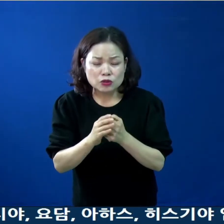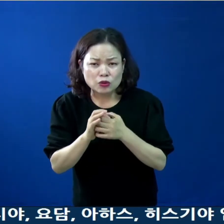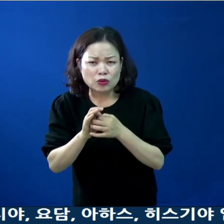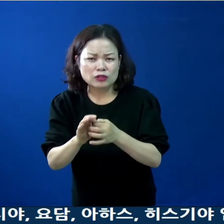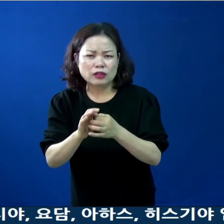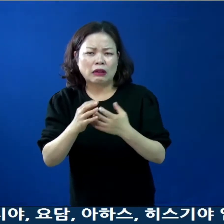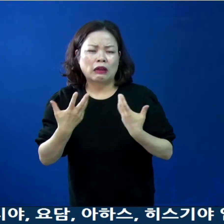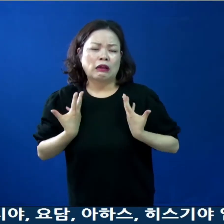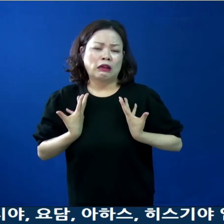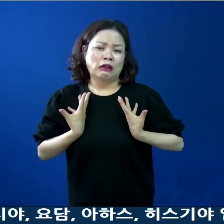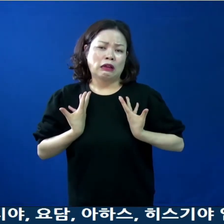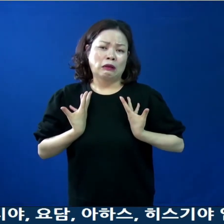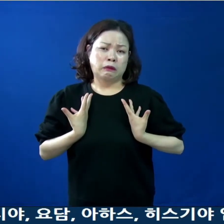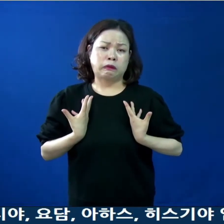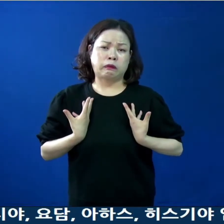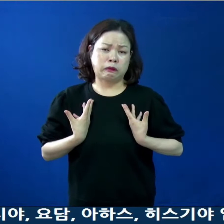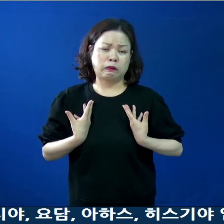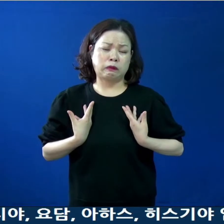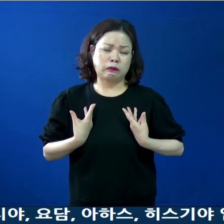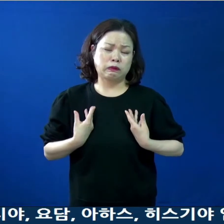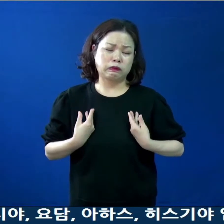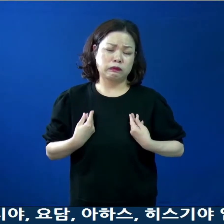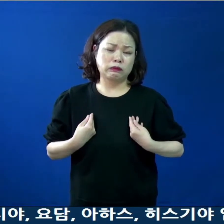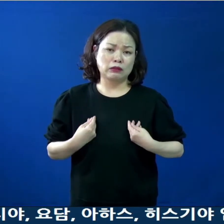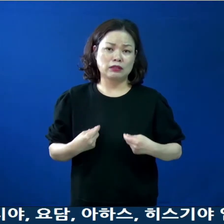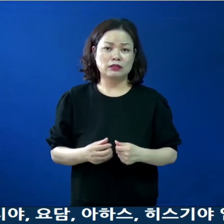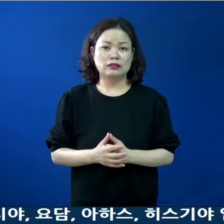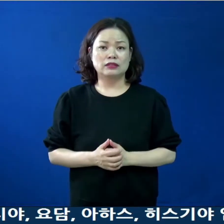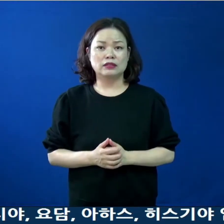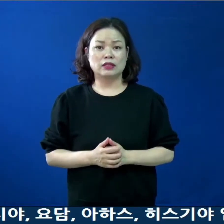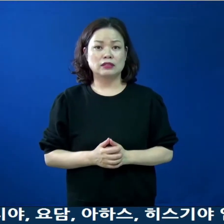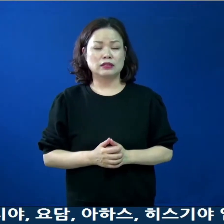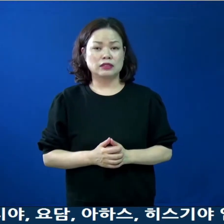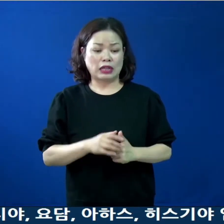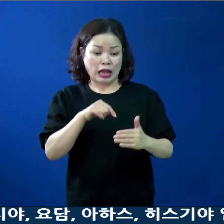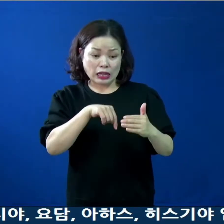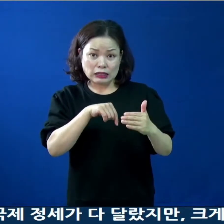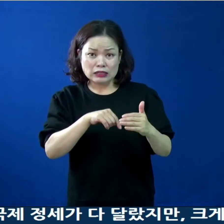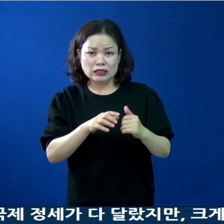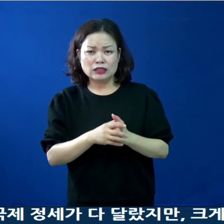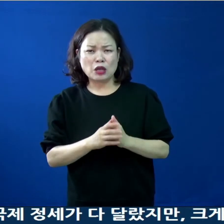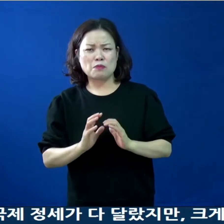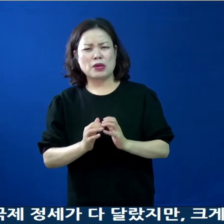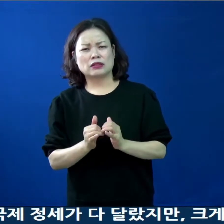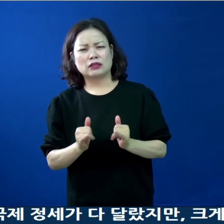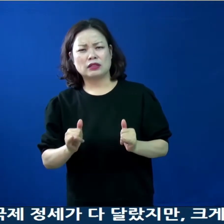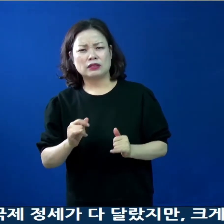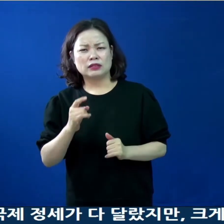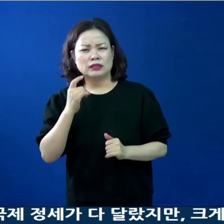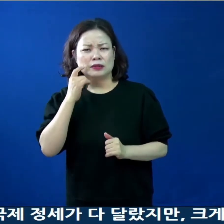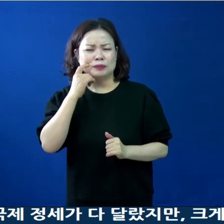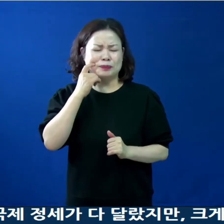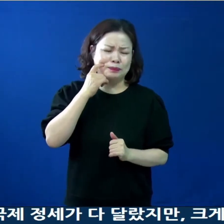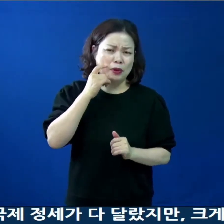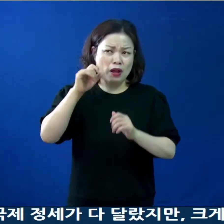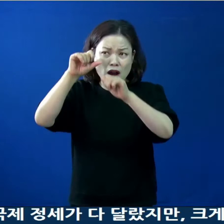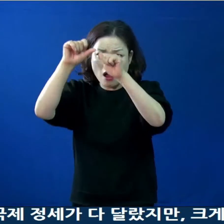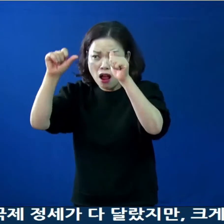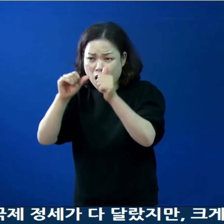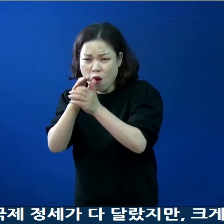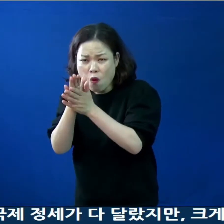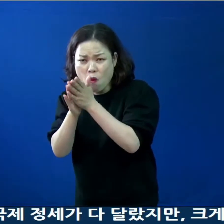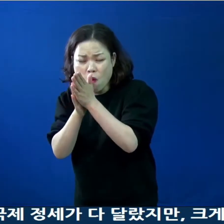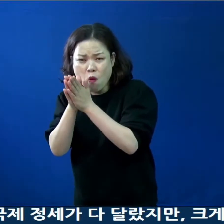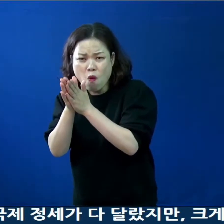굉장히 낙심해 있었고 지쳐 있는 상황이었습니다. 그리고 안으로는 백성들이 지독한 우상 숭배에 빠져서